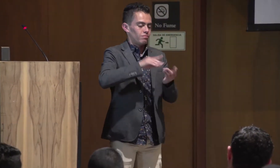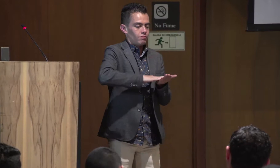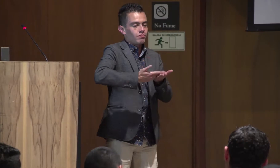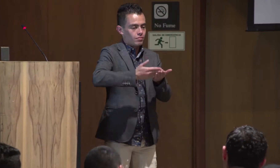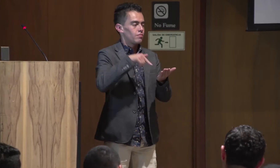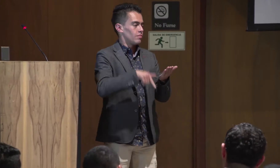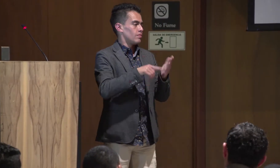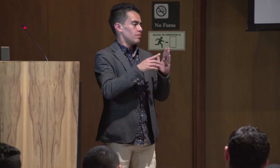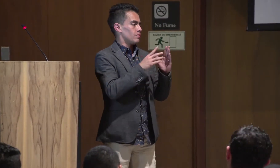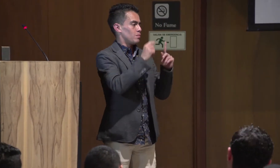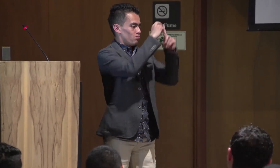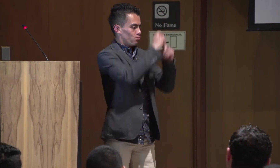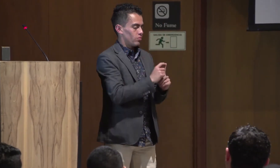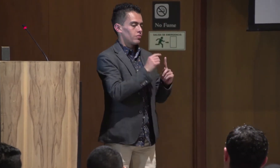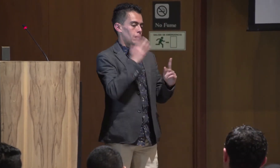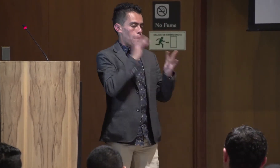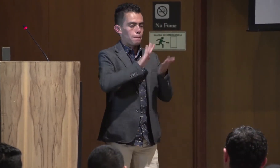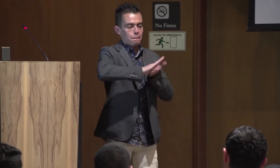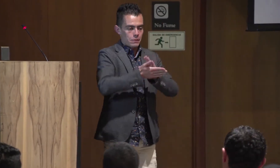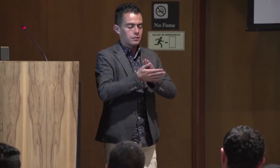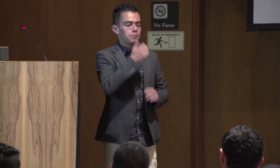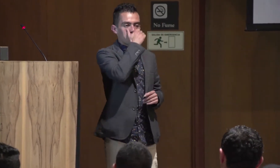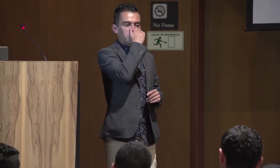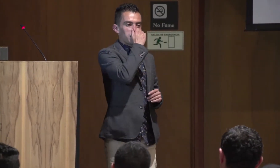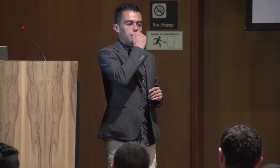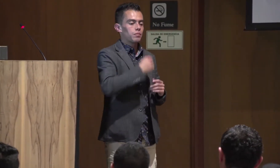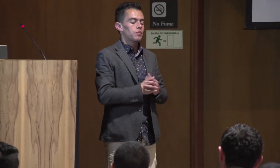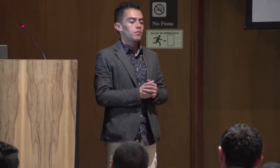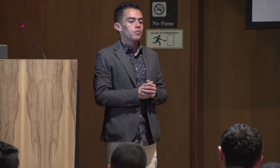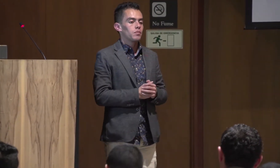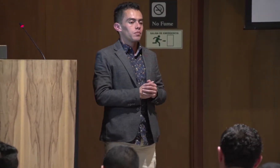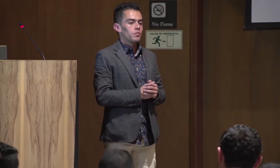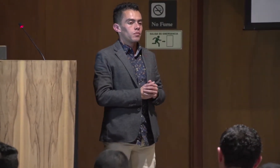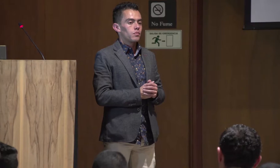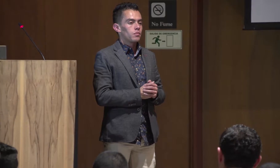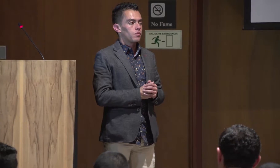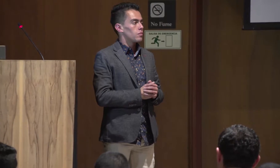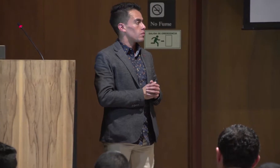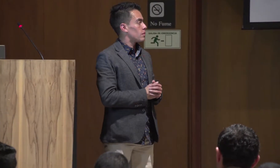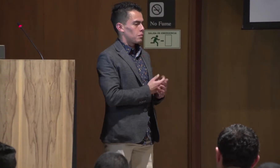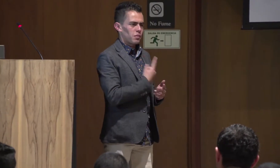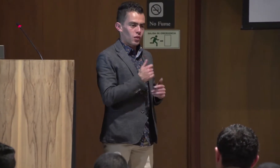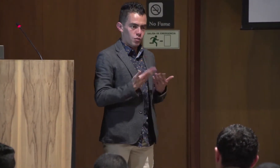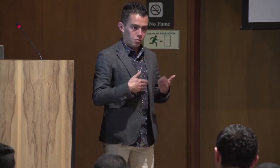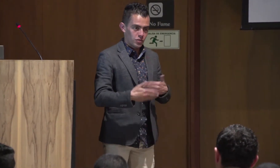de agradecimiento a todas aquellas personas que participaron en la construcción de este producto que hoy denominamos Señas para la